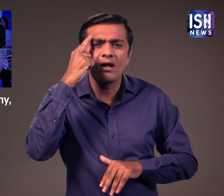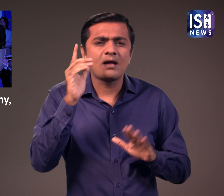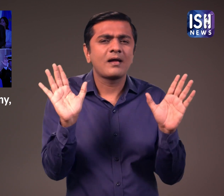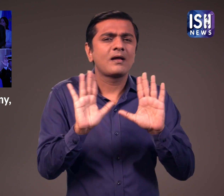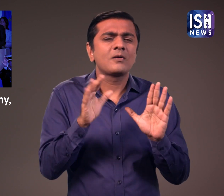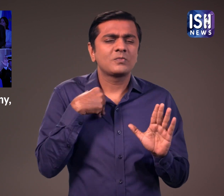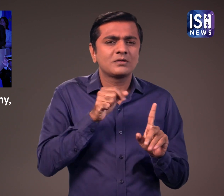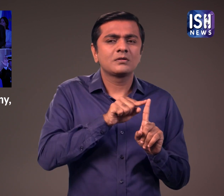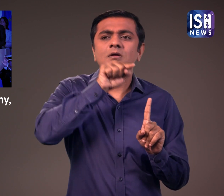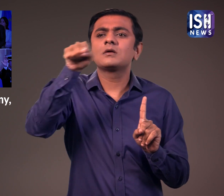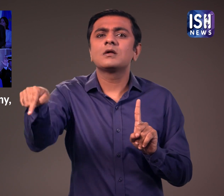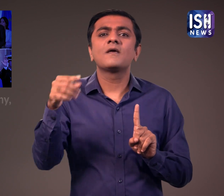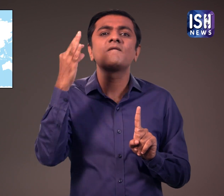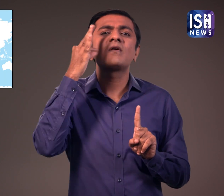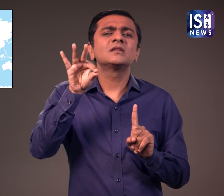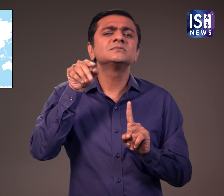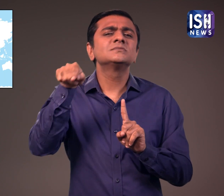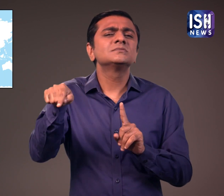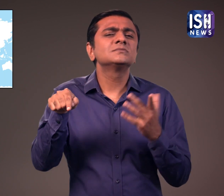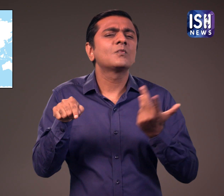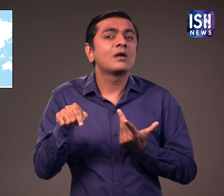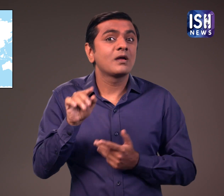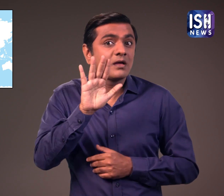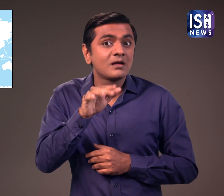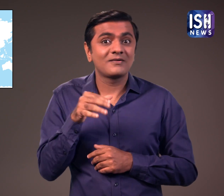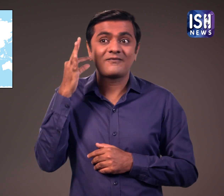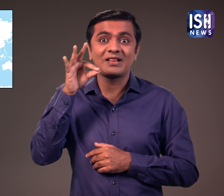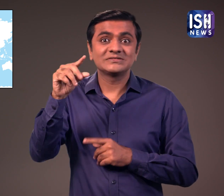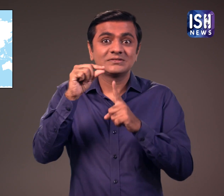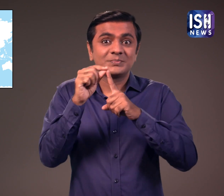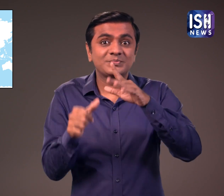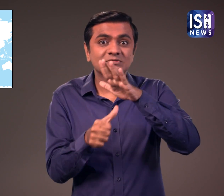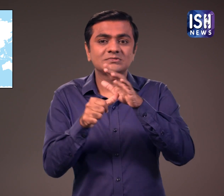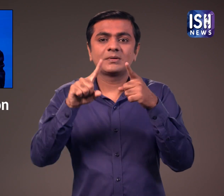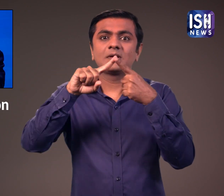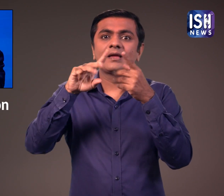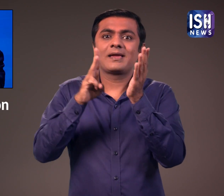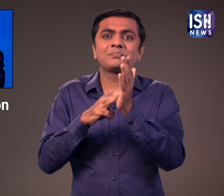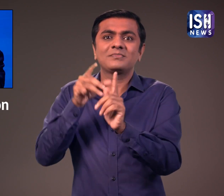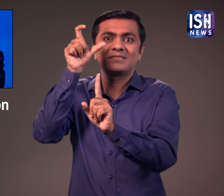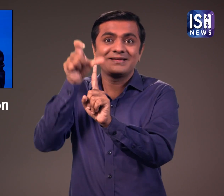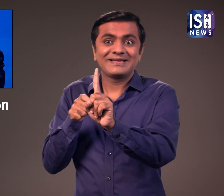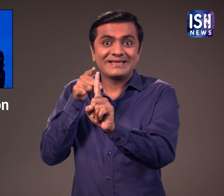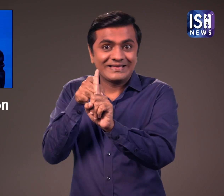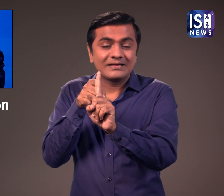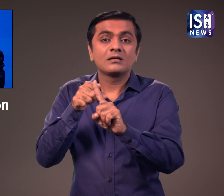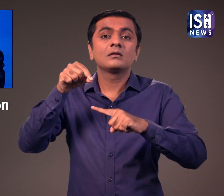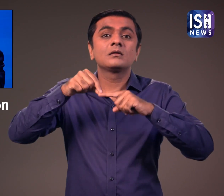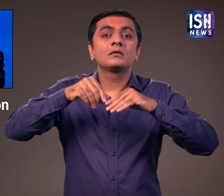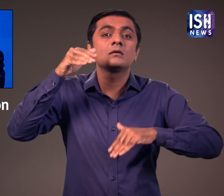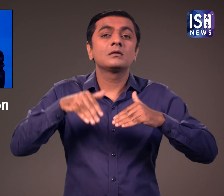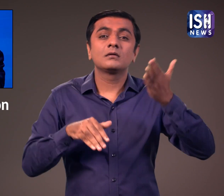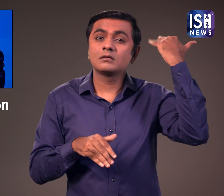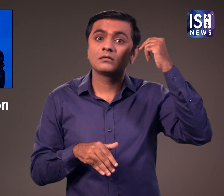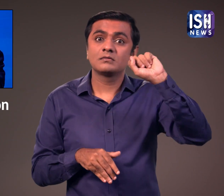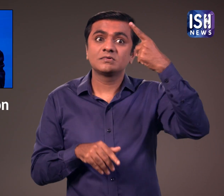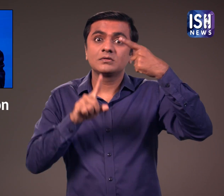फ्रांस जाने का फैसला किया। यह दूसरे कारे क्राइम में फिर से चुने जाने के लिए फ्रांससी राष्ट्रपति,